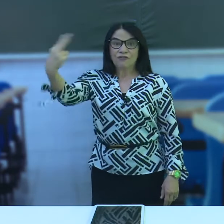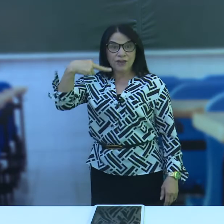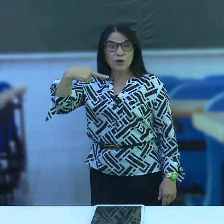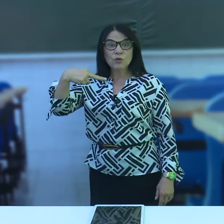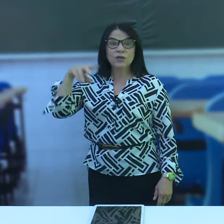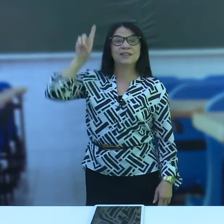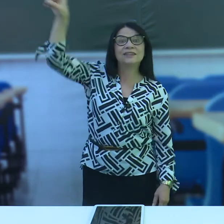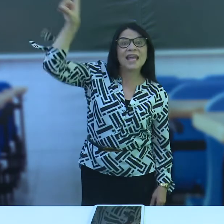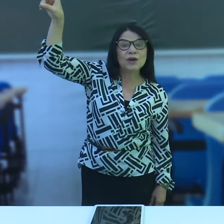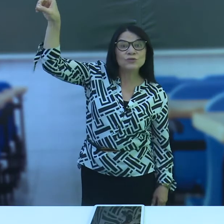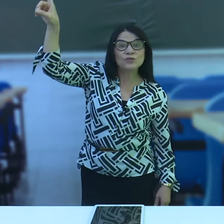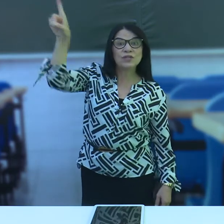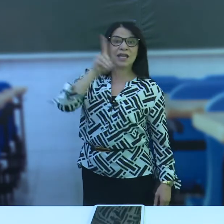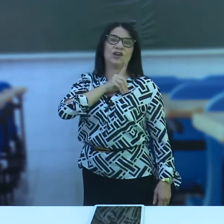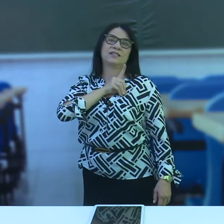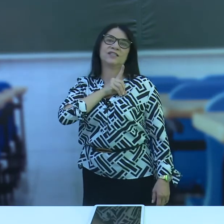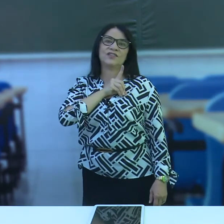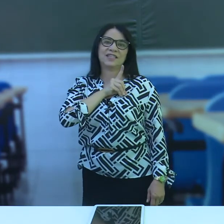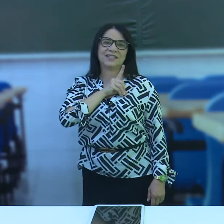Viu Deus em nossas vidas.